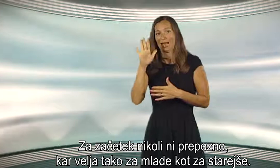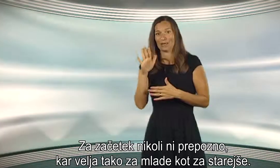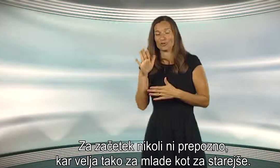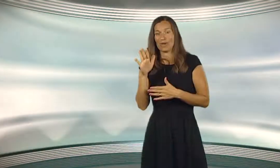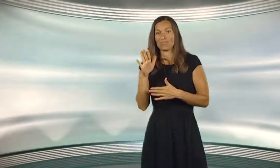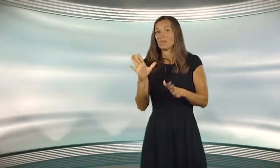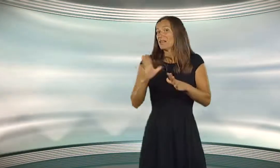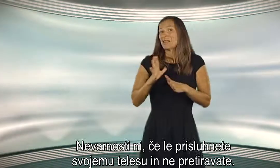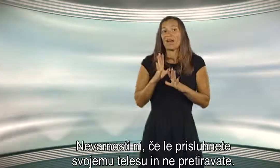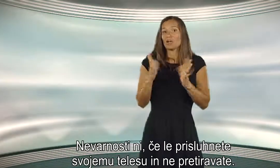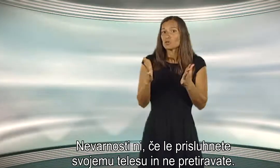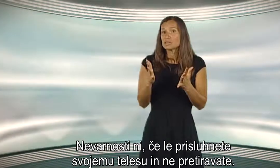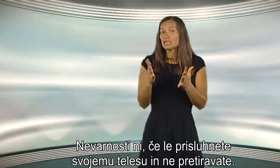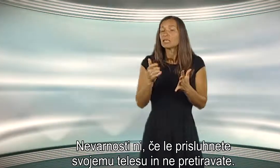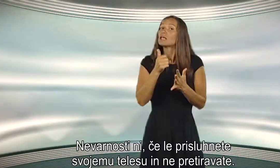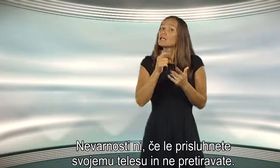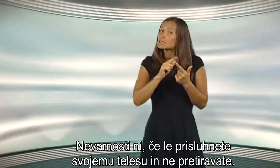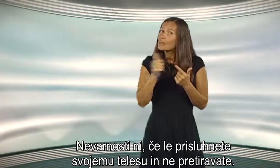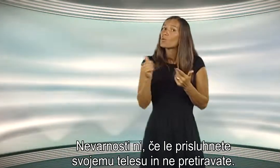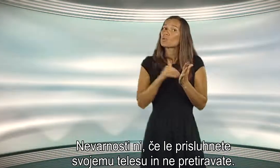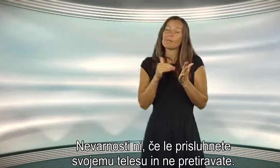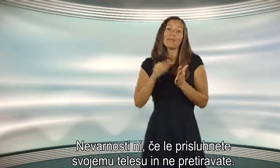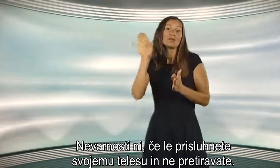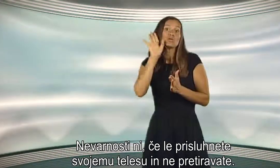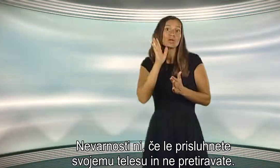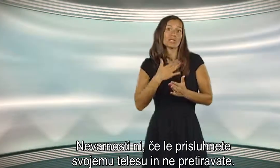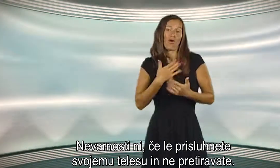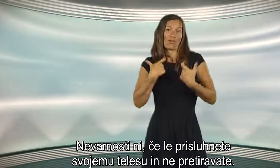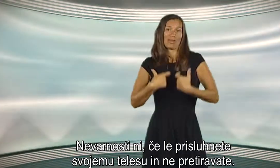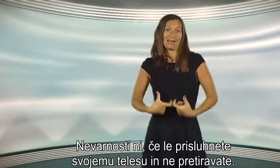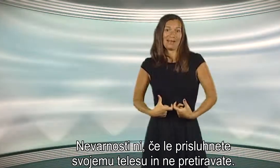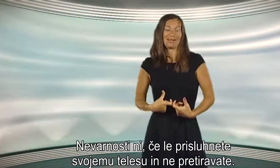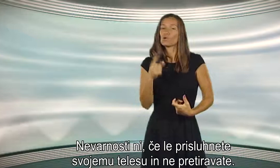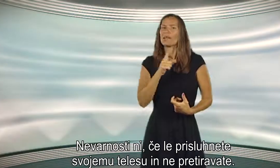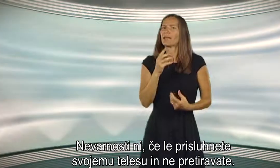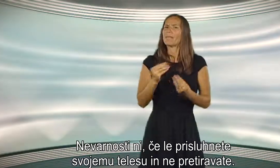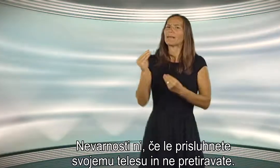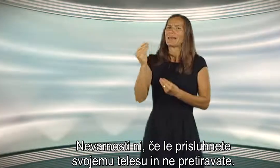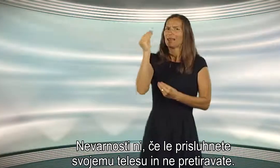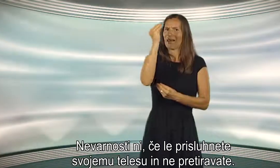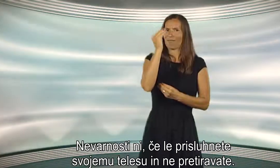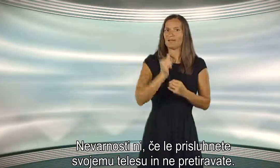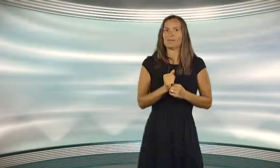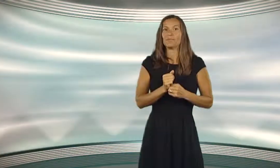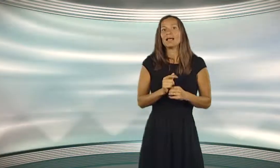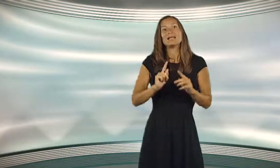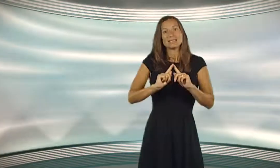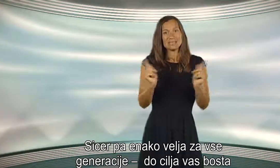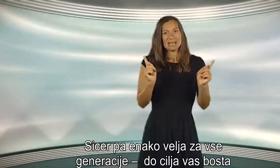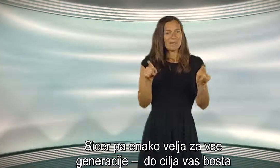starejše. Nevarnosti ni, če le prisluhnete svojemu telesu in ne pretiravate. Sicer pa